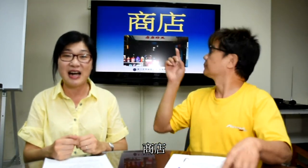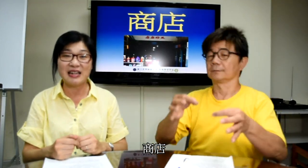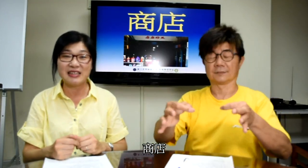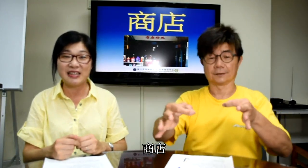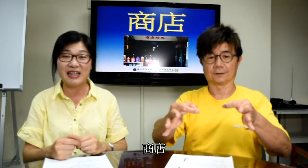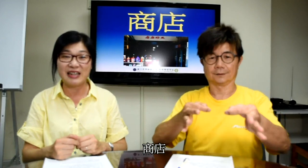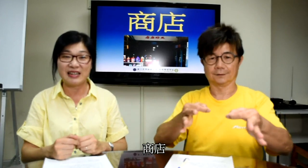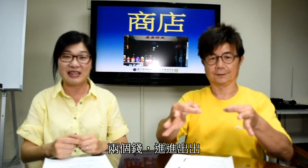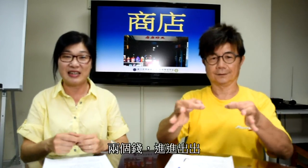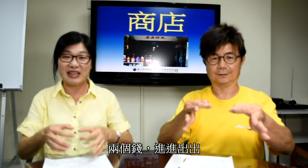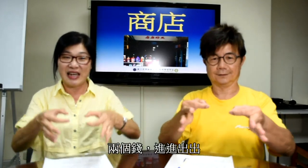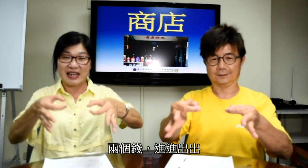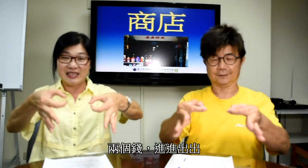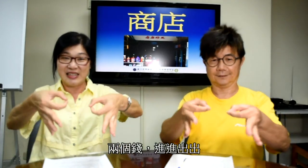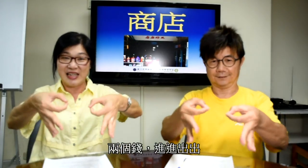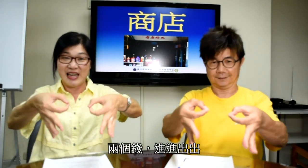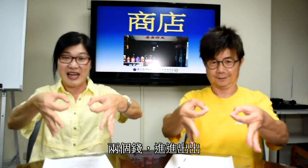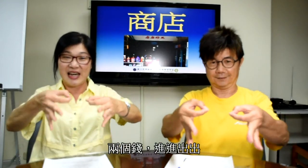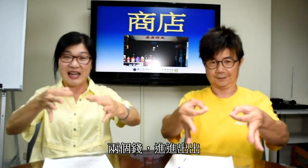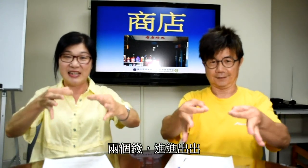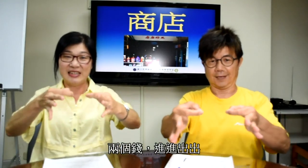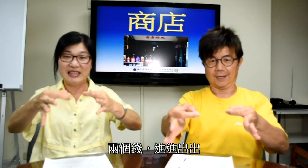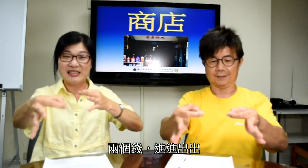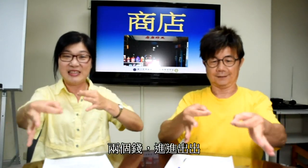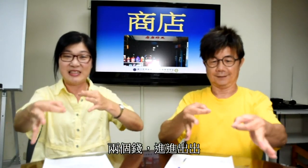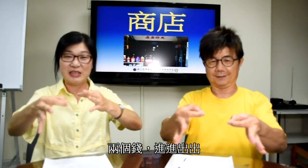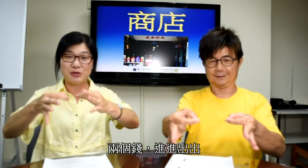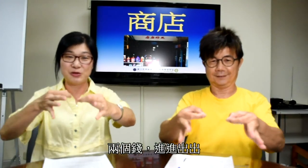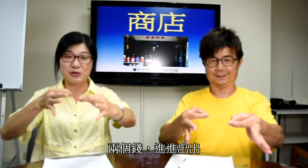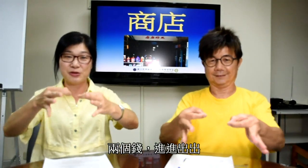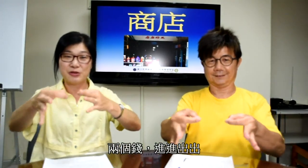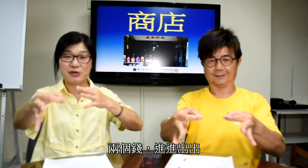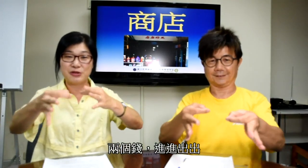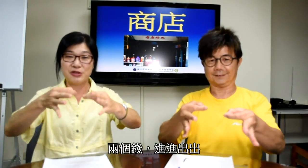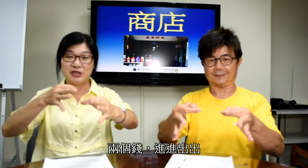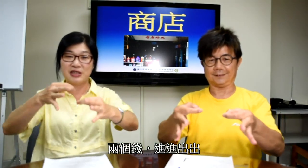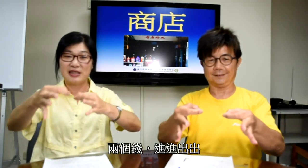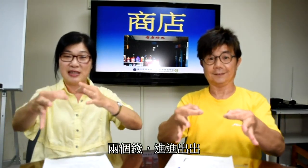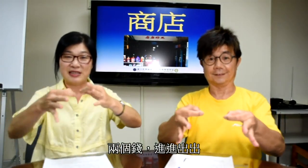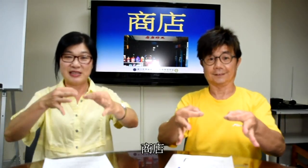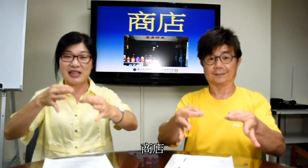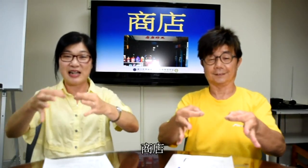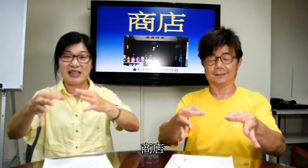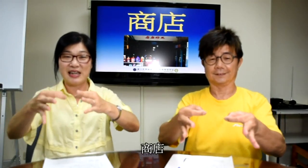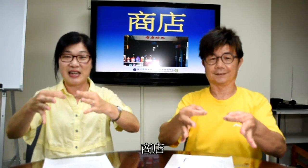商店，两个钱，进进出出，商店，